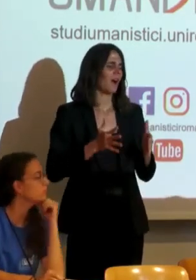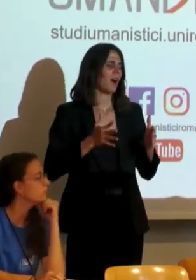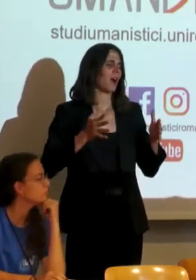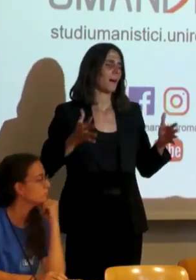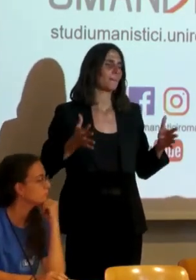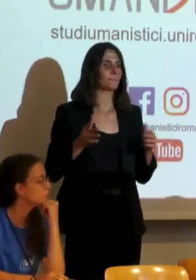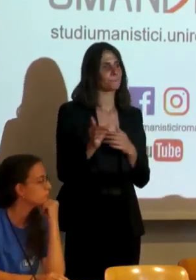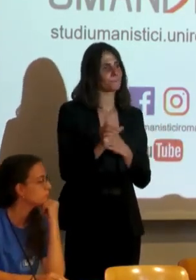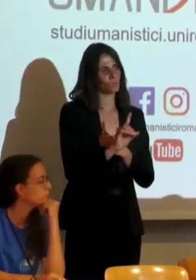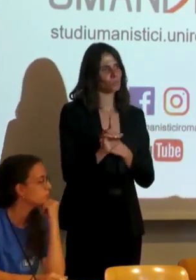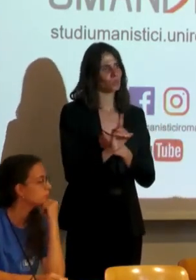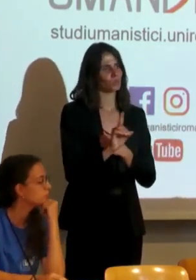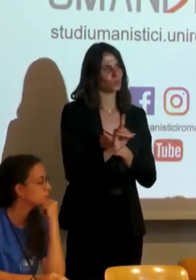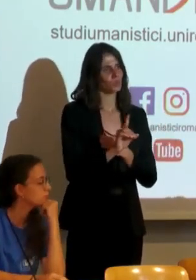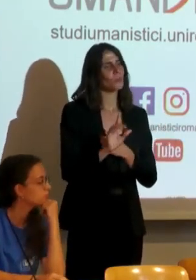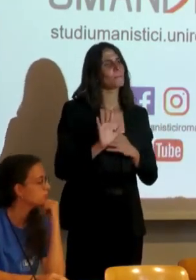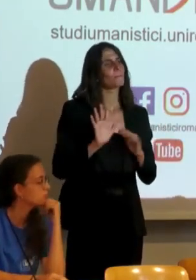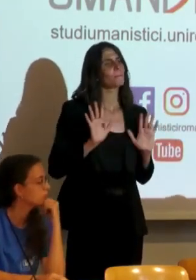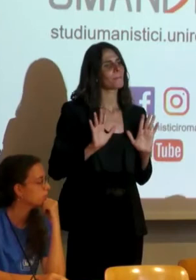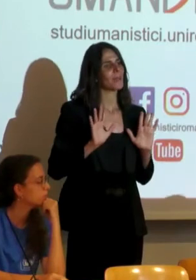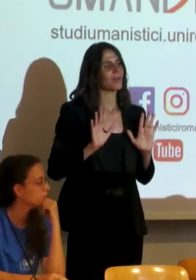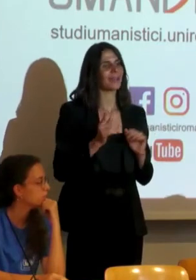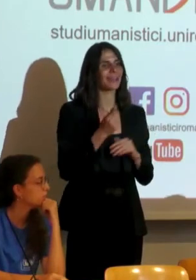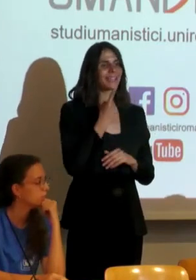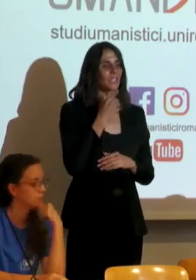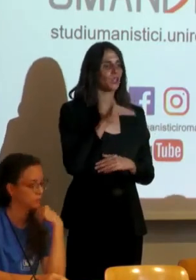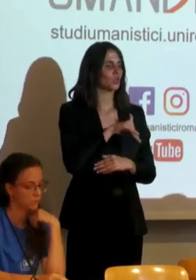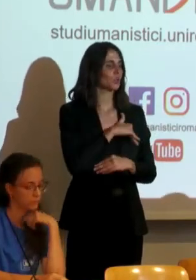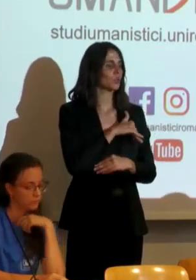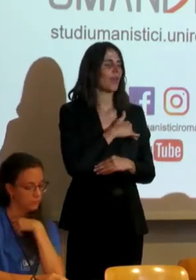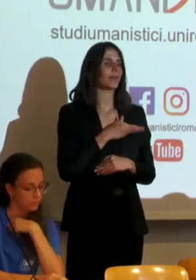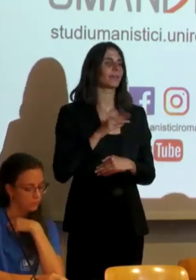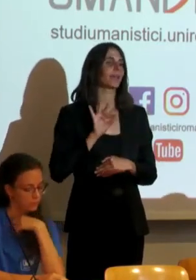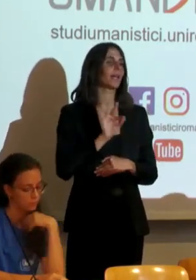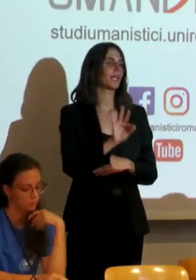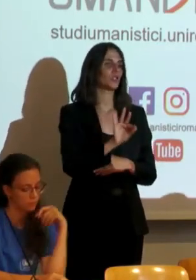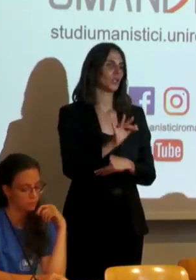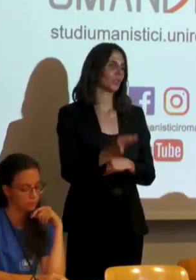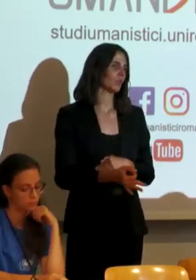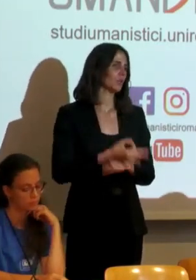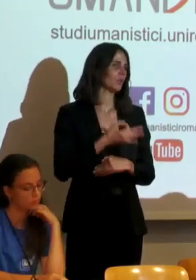restituire centralità allo studente e in particolar modo